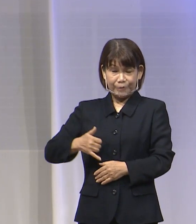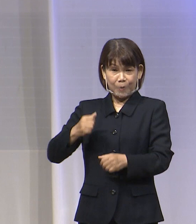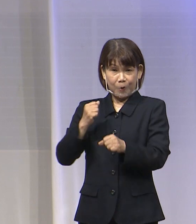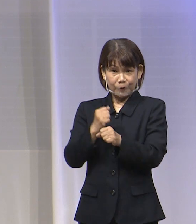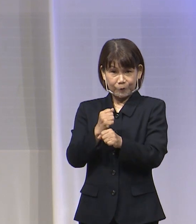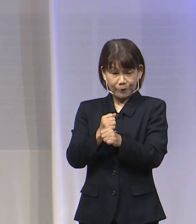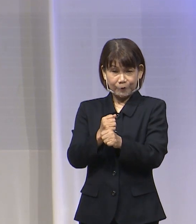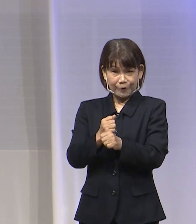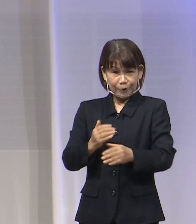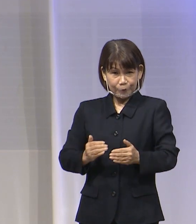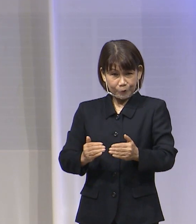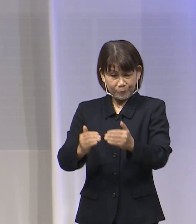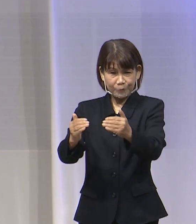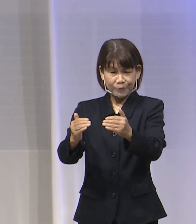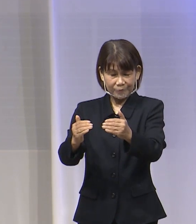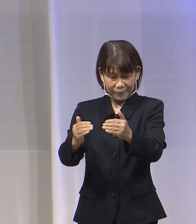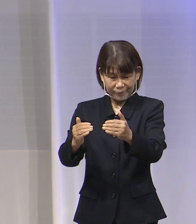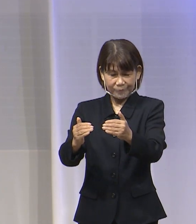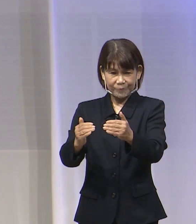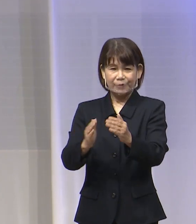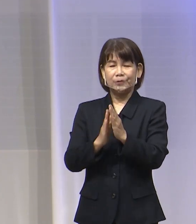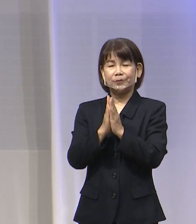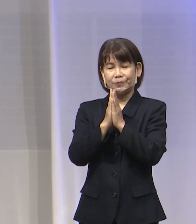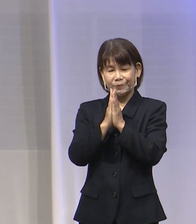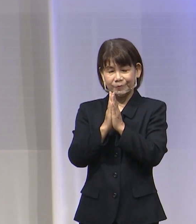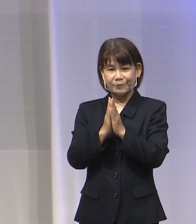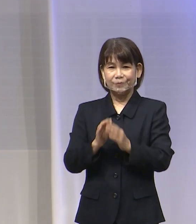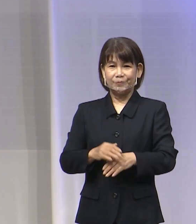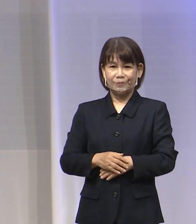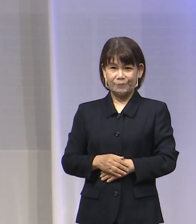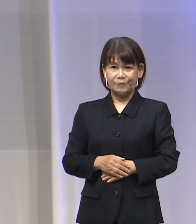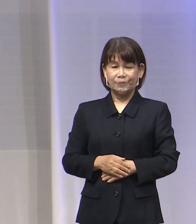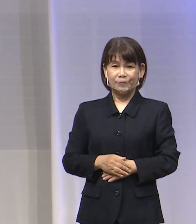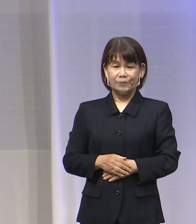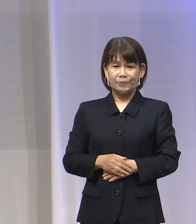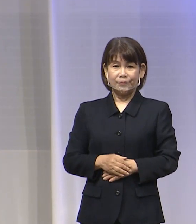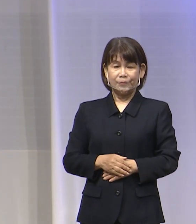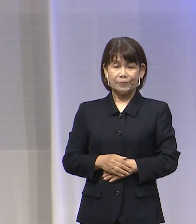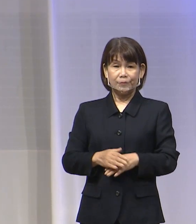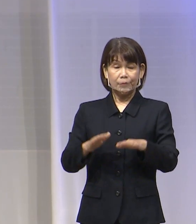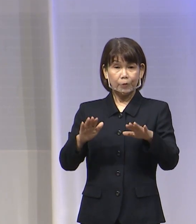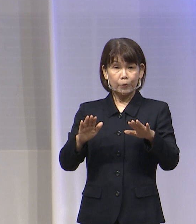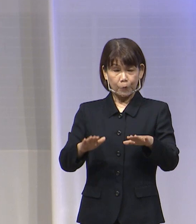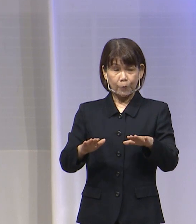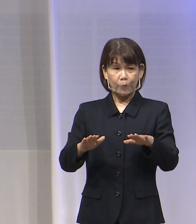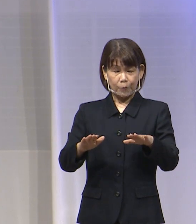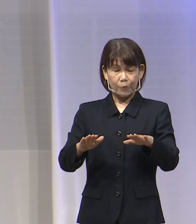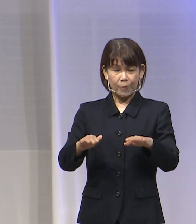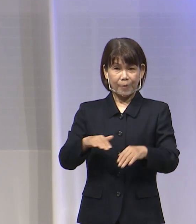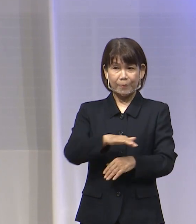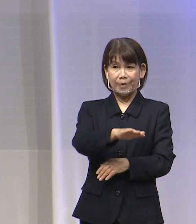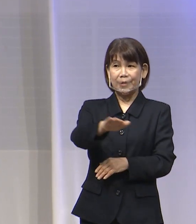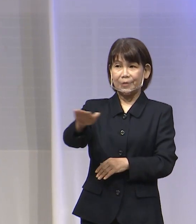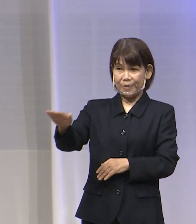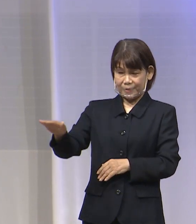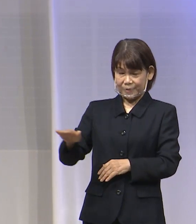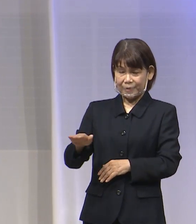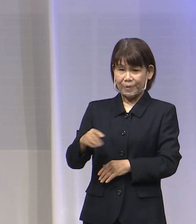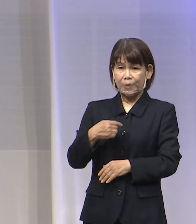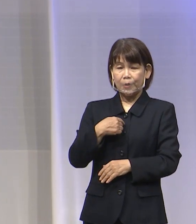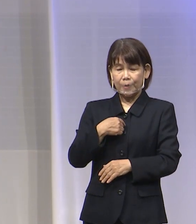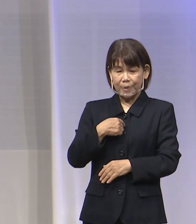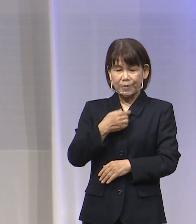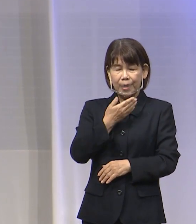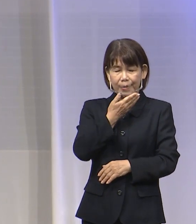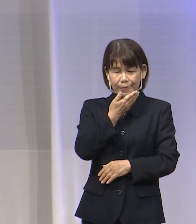心から願っています今日はそういう皆さんに私が大切